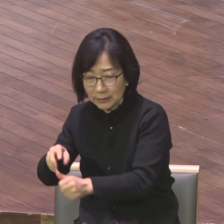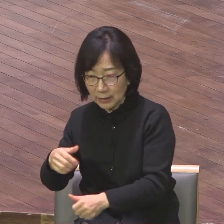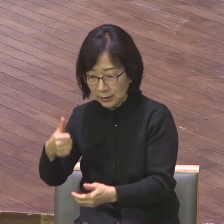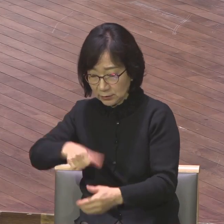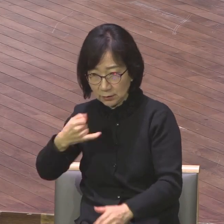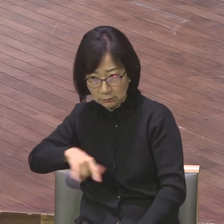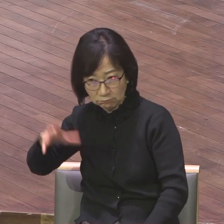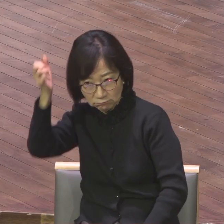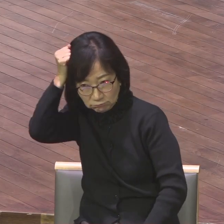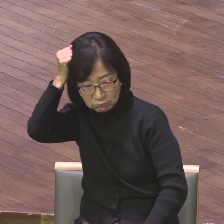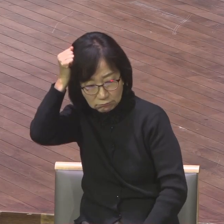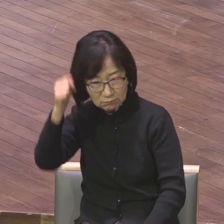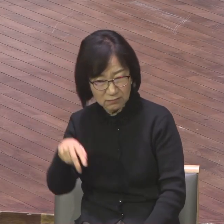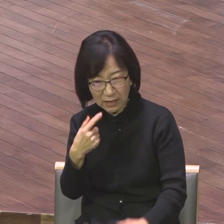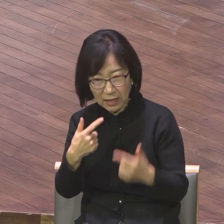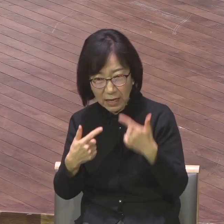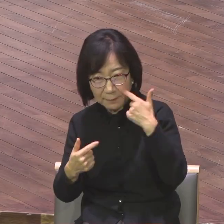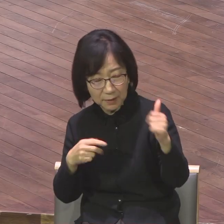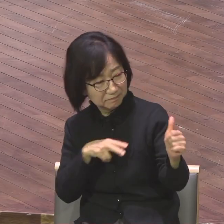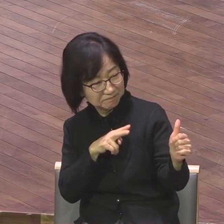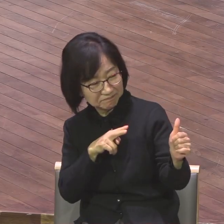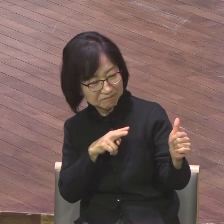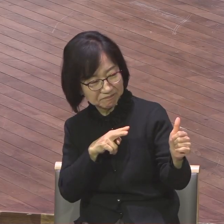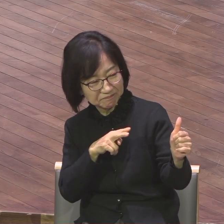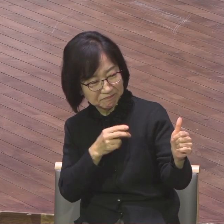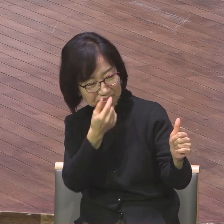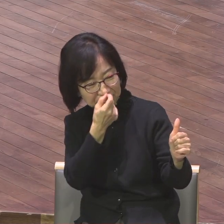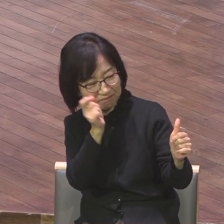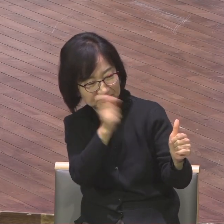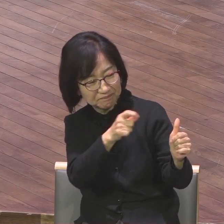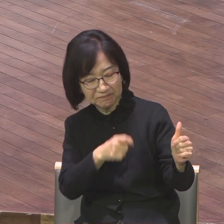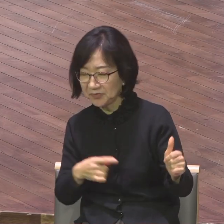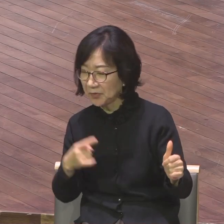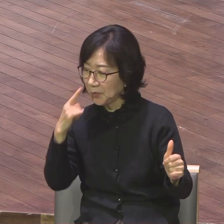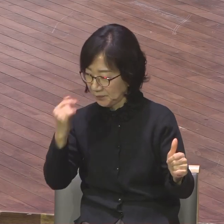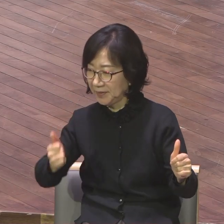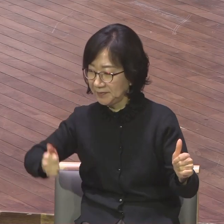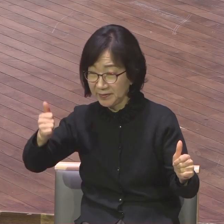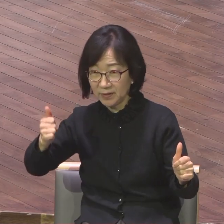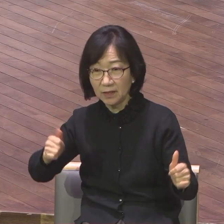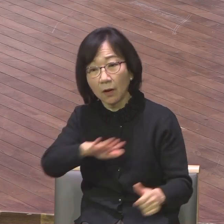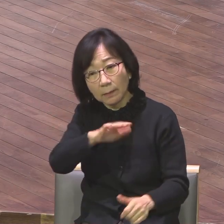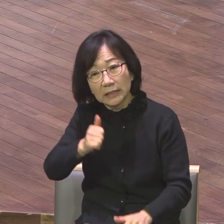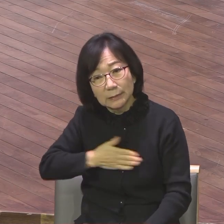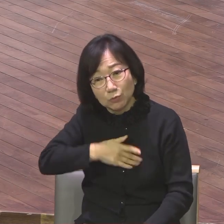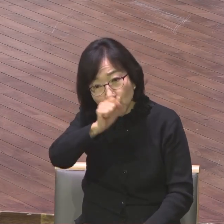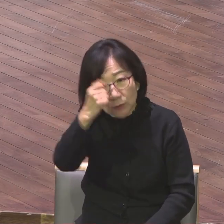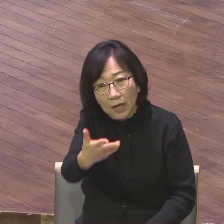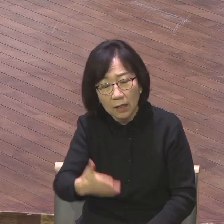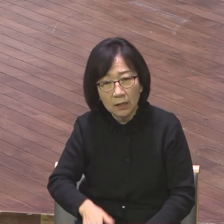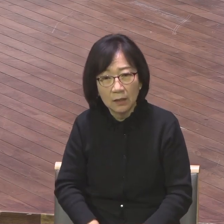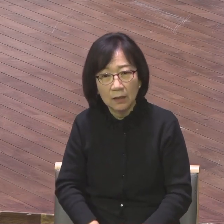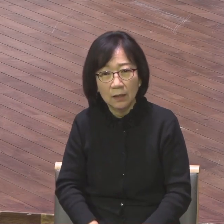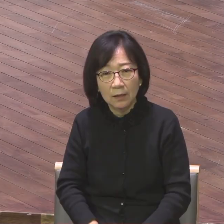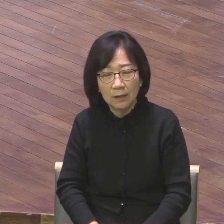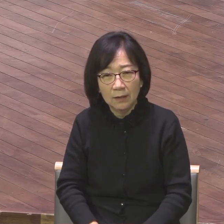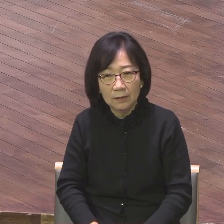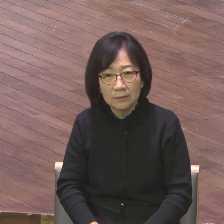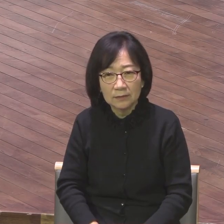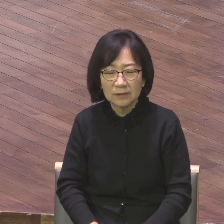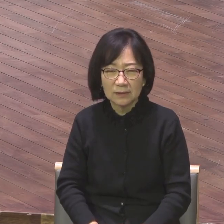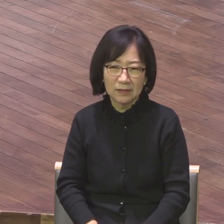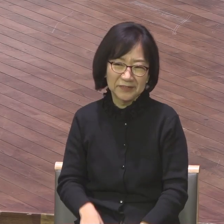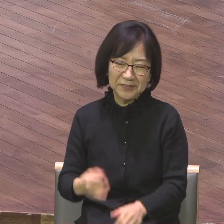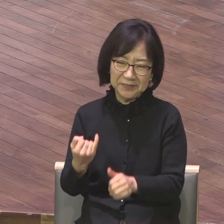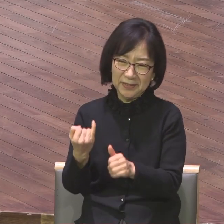그래 아버지 권위도 없어. 우리 엄마가 최고야. 기분 좋습니까? 그 여자들이